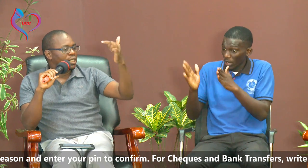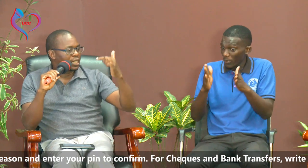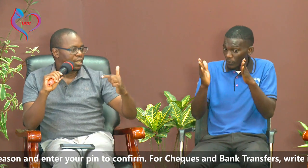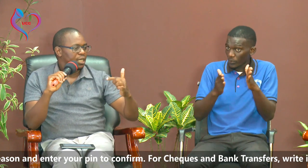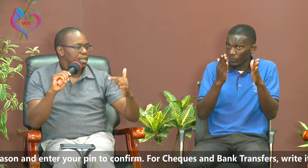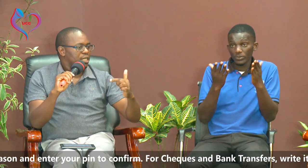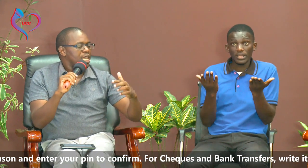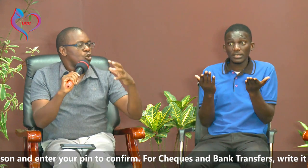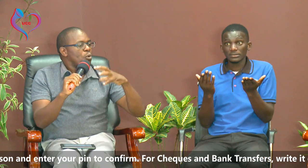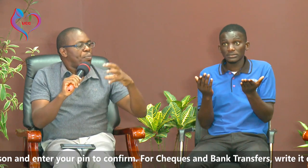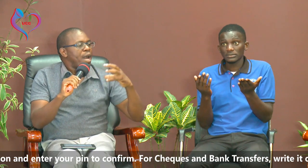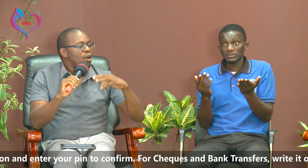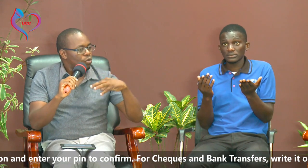strategic yalina omupango